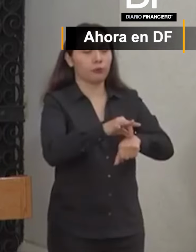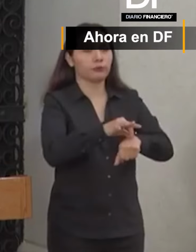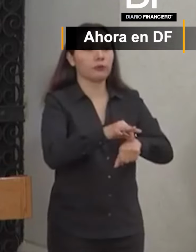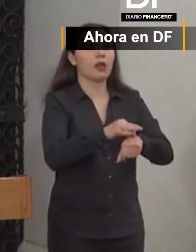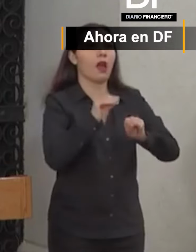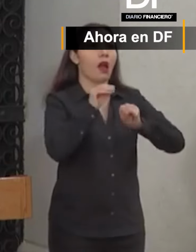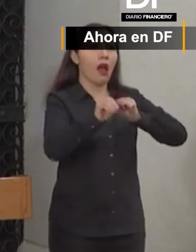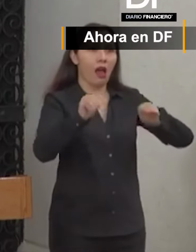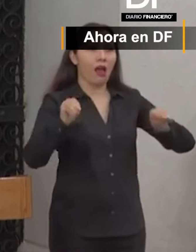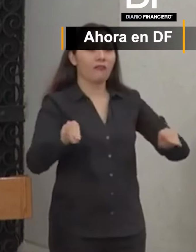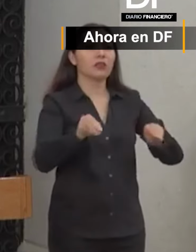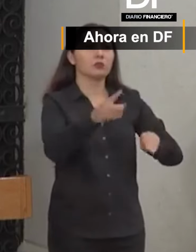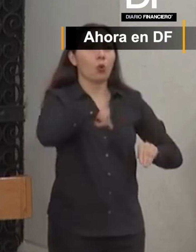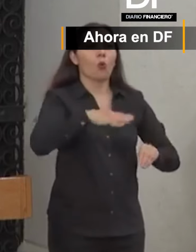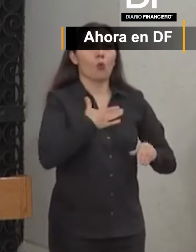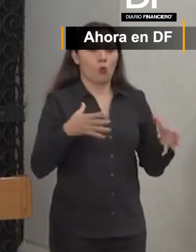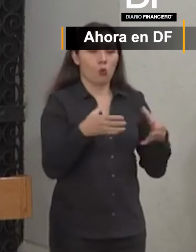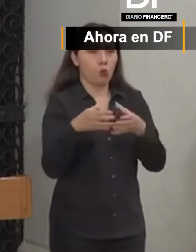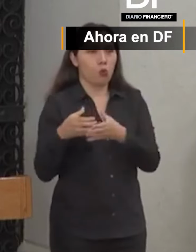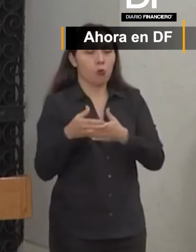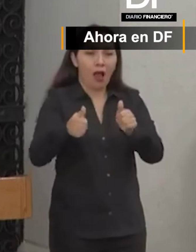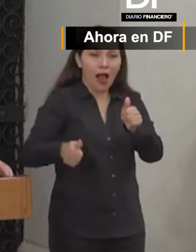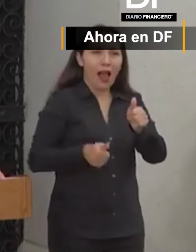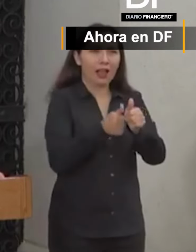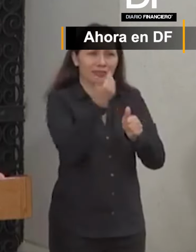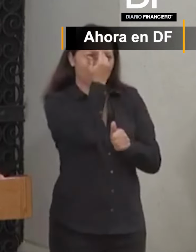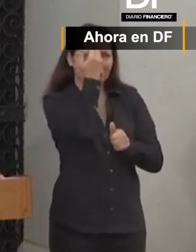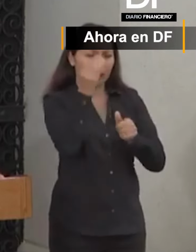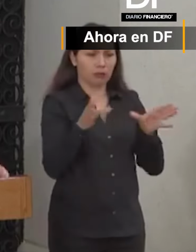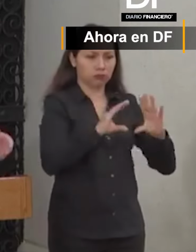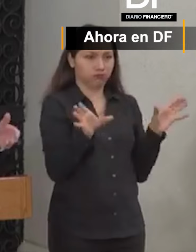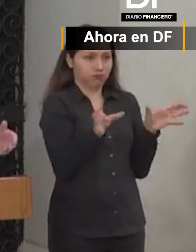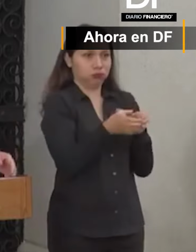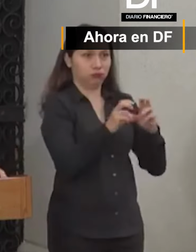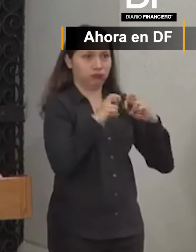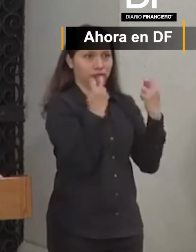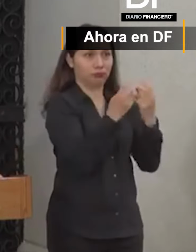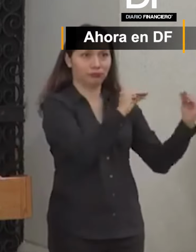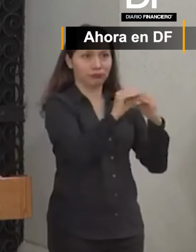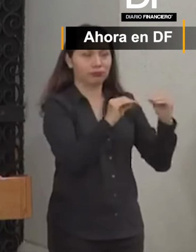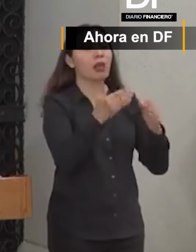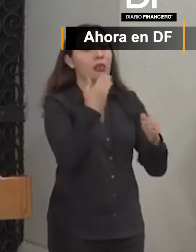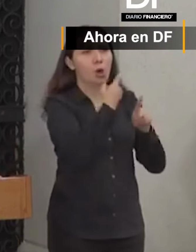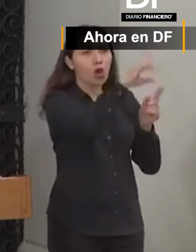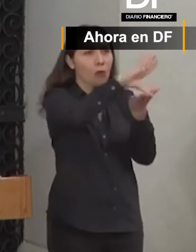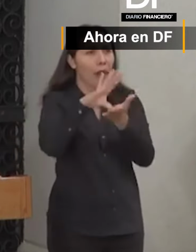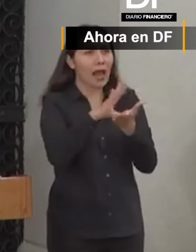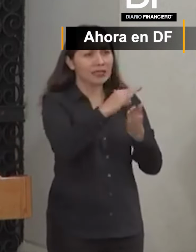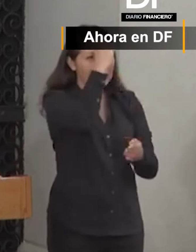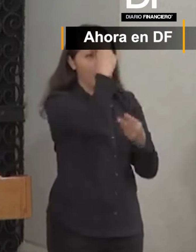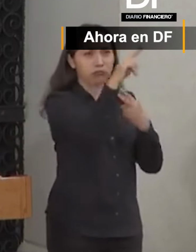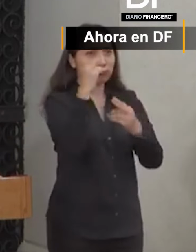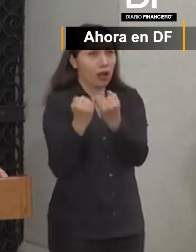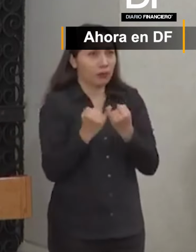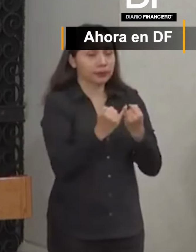las recomendaciones de nuestros grupos asesores de expertos y la experiencia de países amigos con los